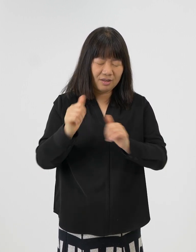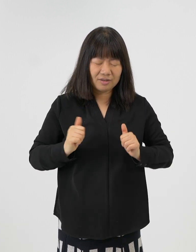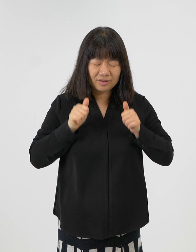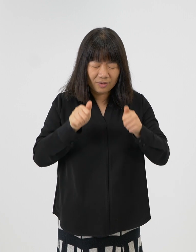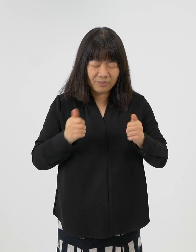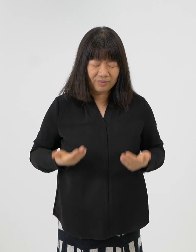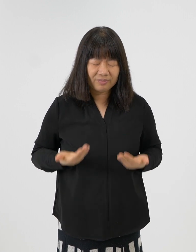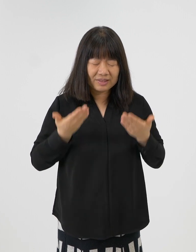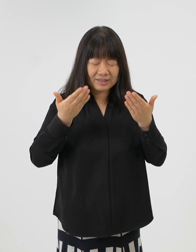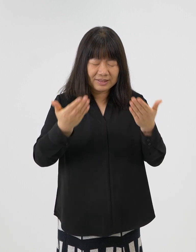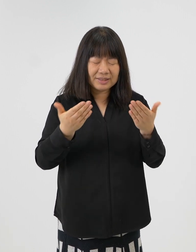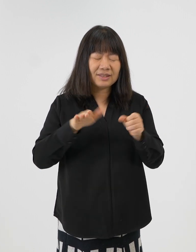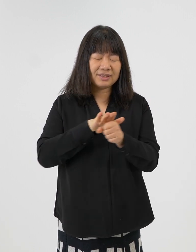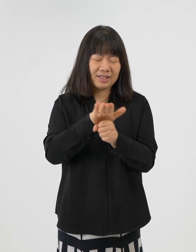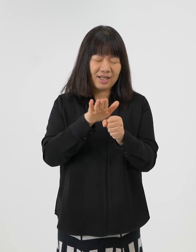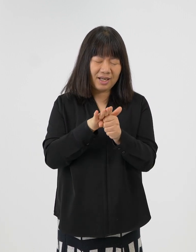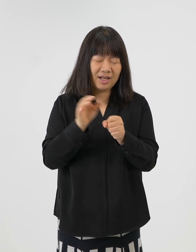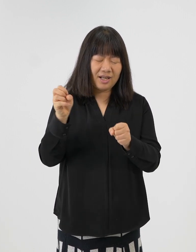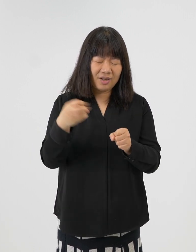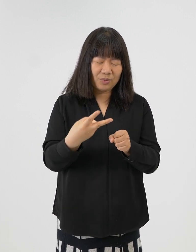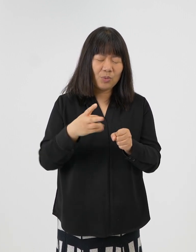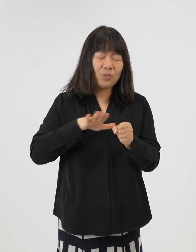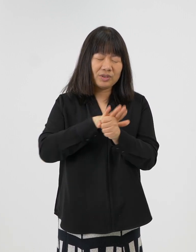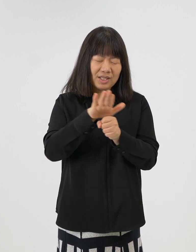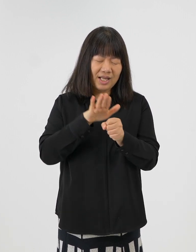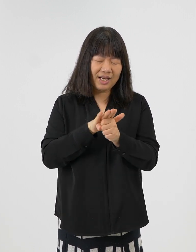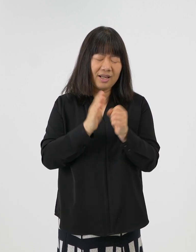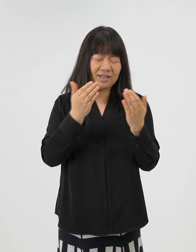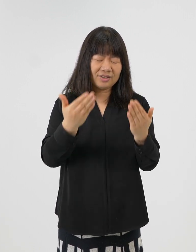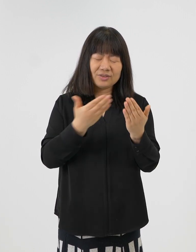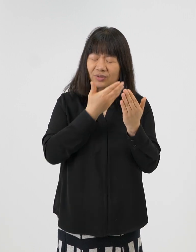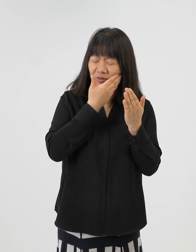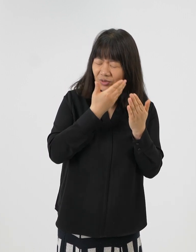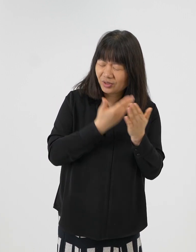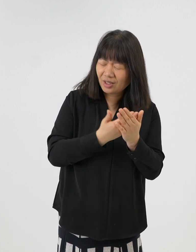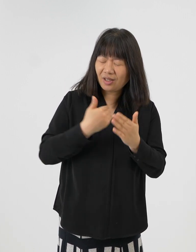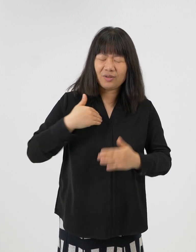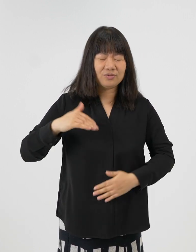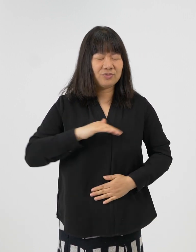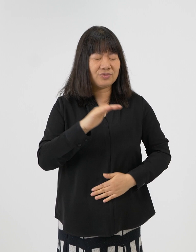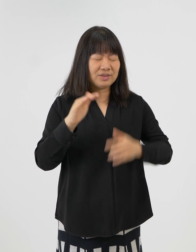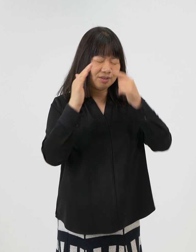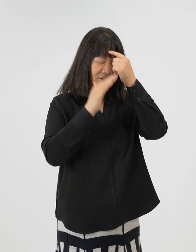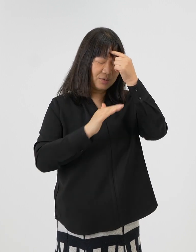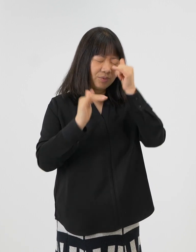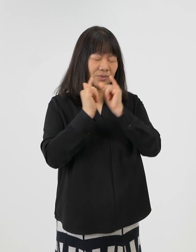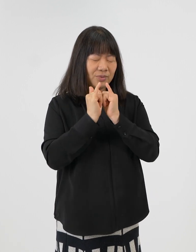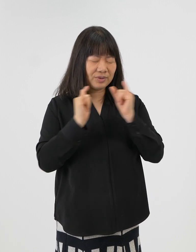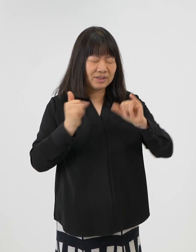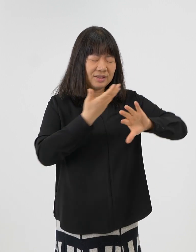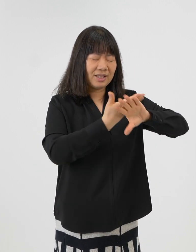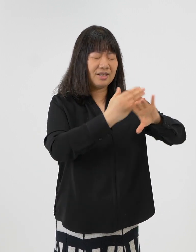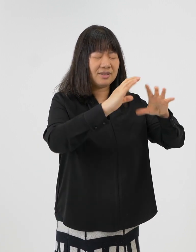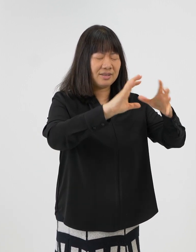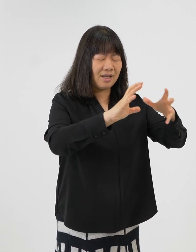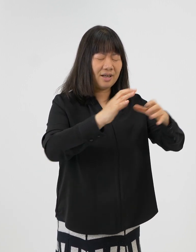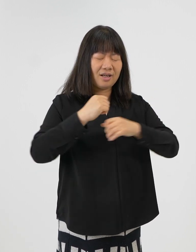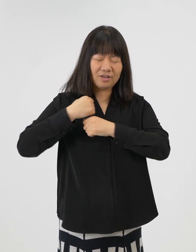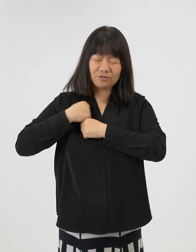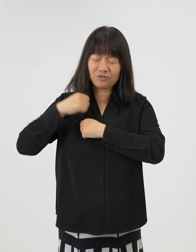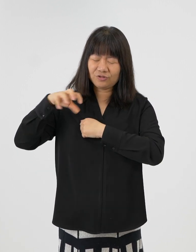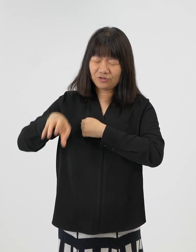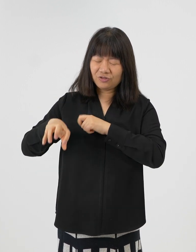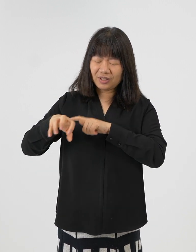경배를 드리는 사랑하고 사랑하는 귀한 우리 성도들, 해외,